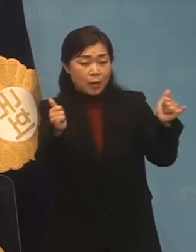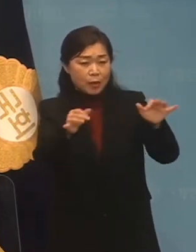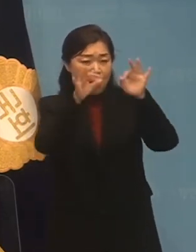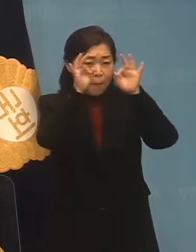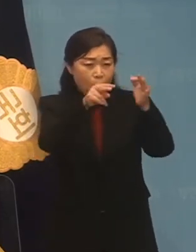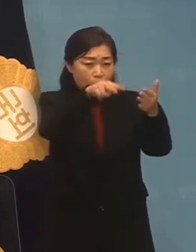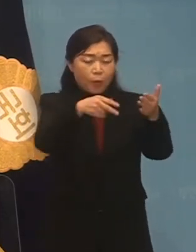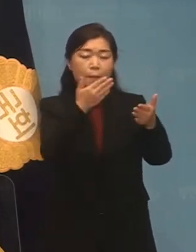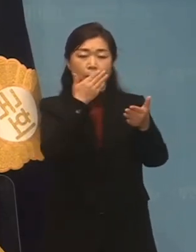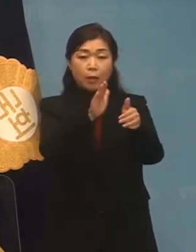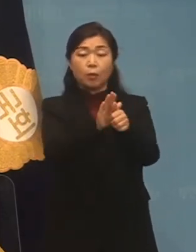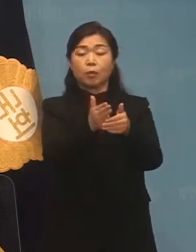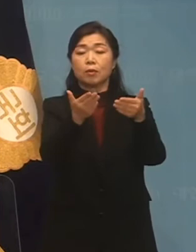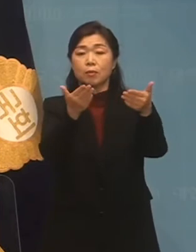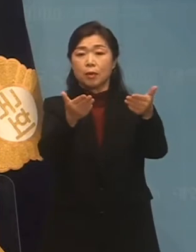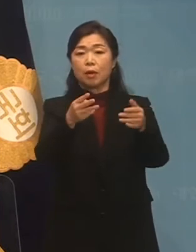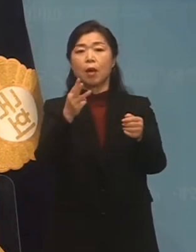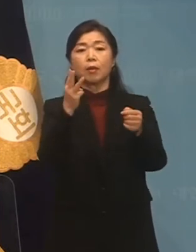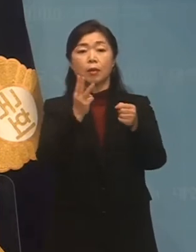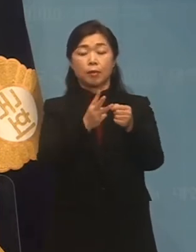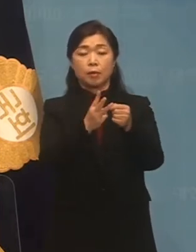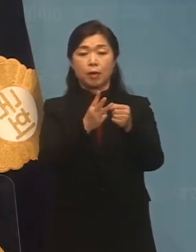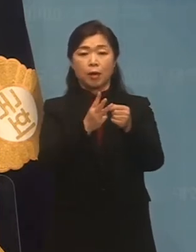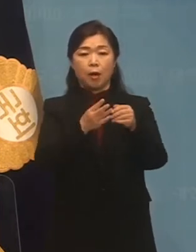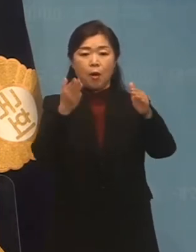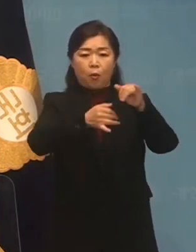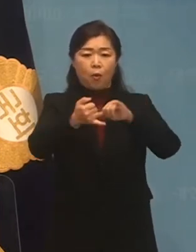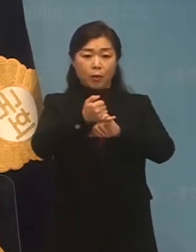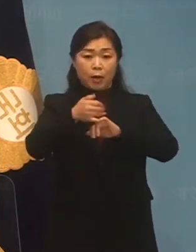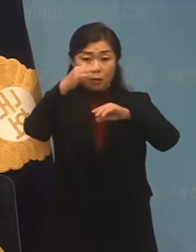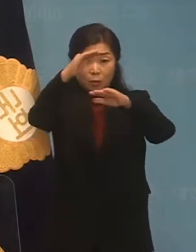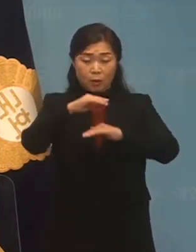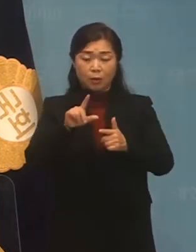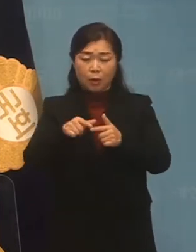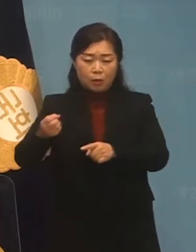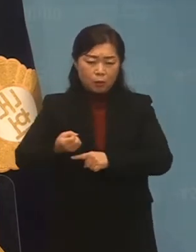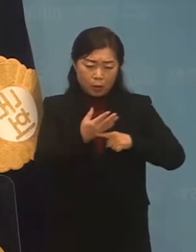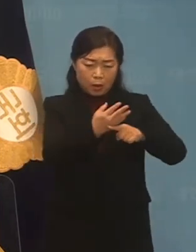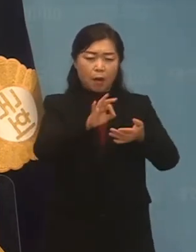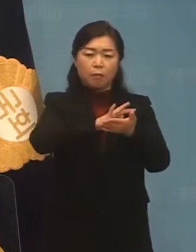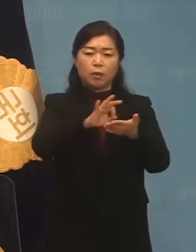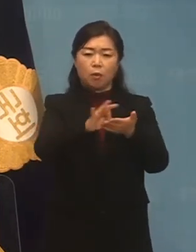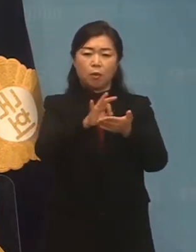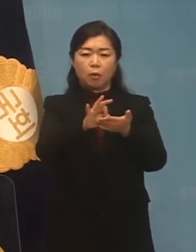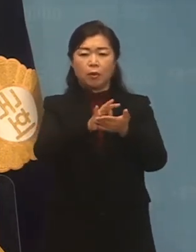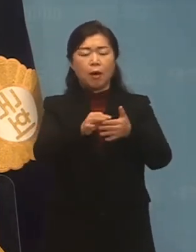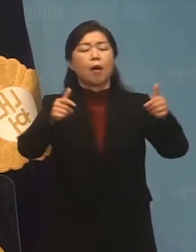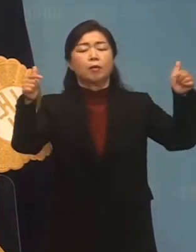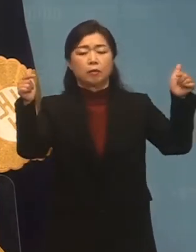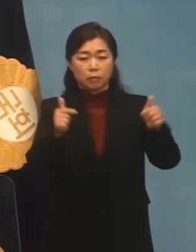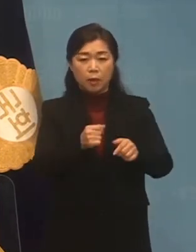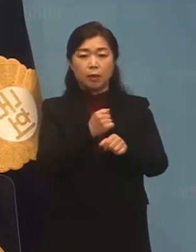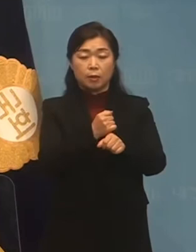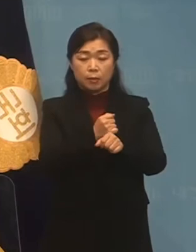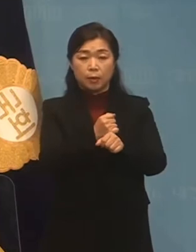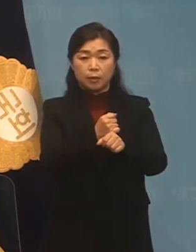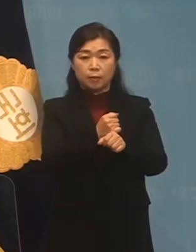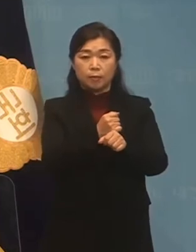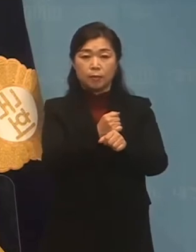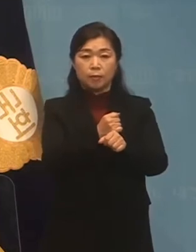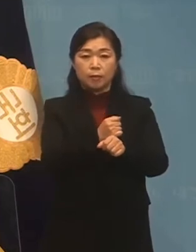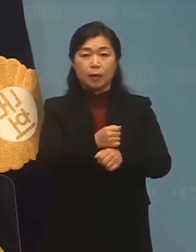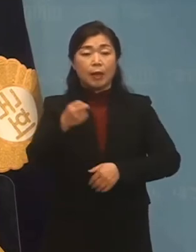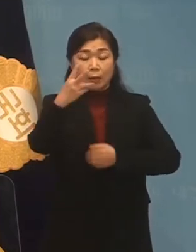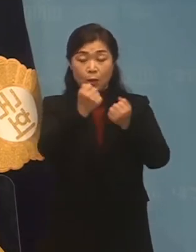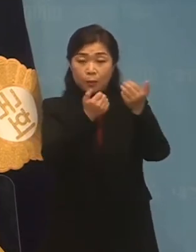있도록 하겠습니다. 셋째, 공약 전달 과정에 소요되는 비용을 획기적으로 줄이도록 하겠습니다.